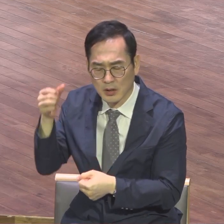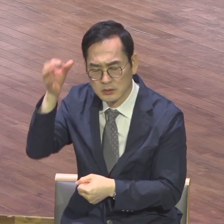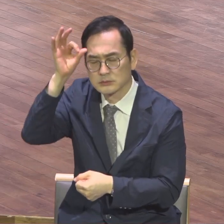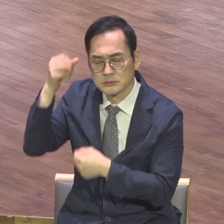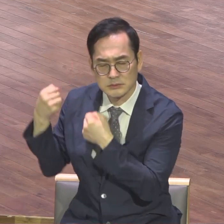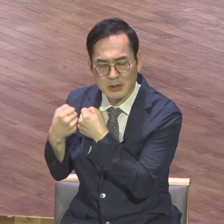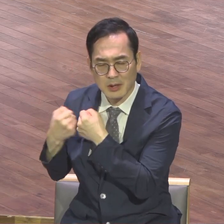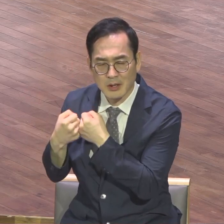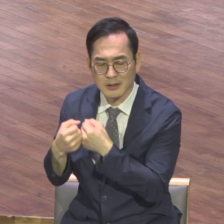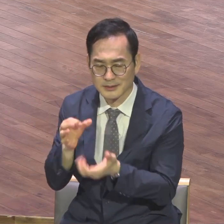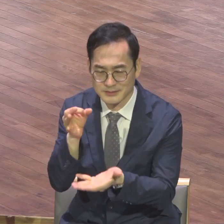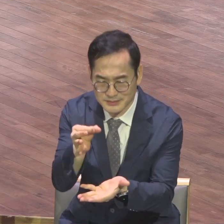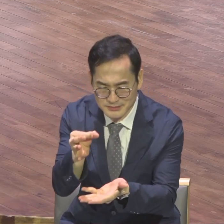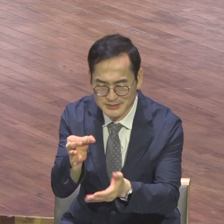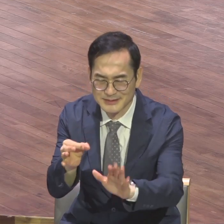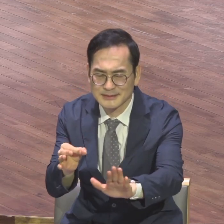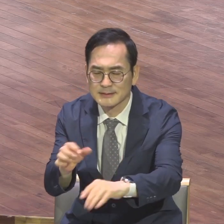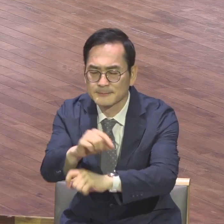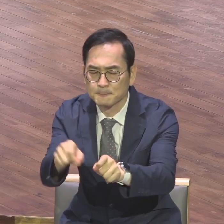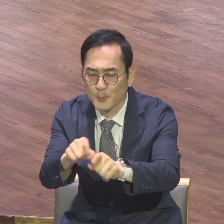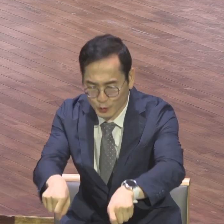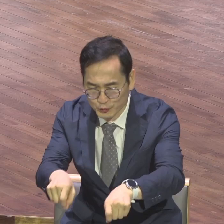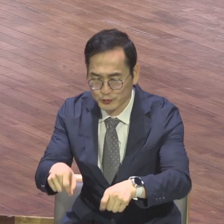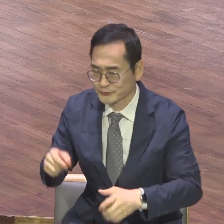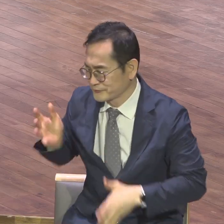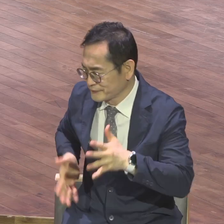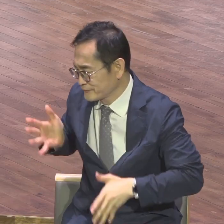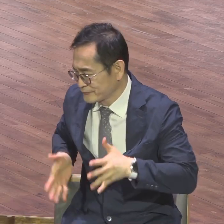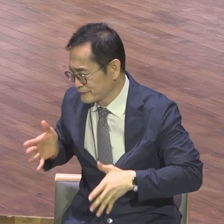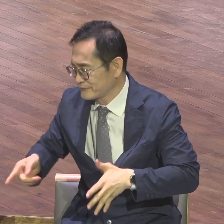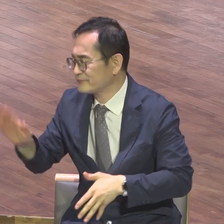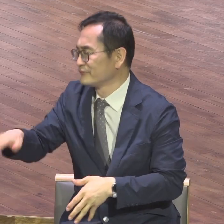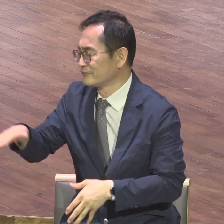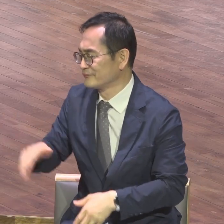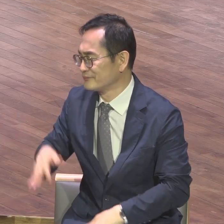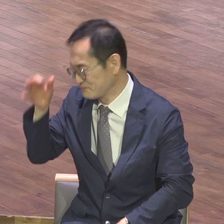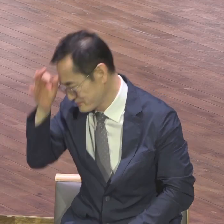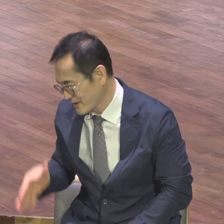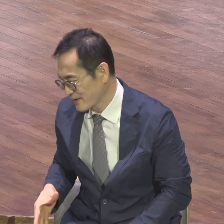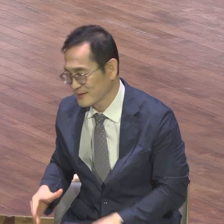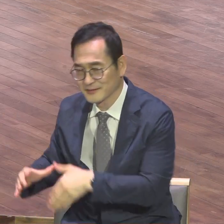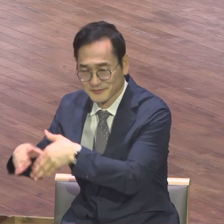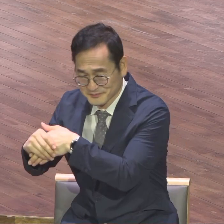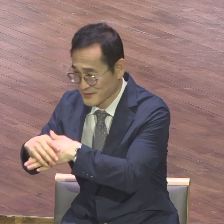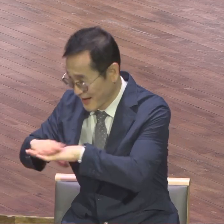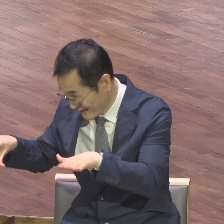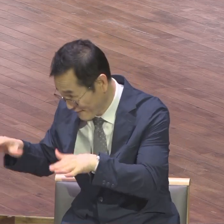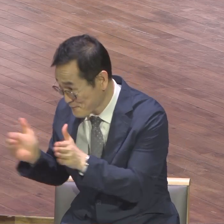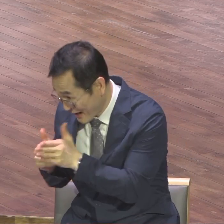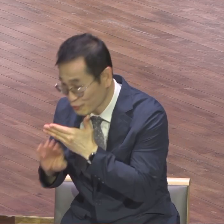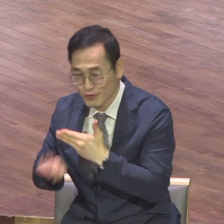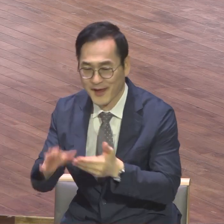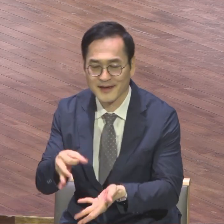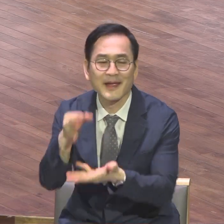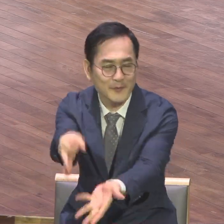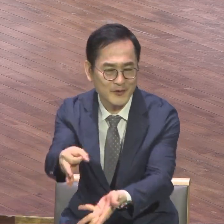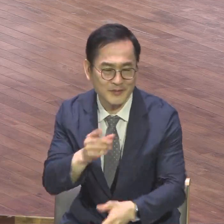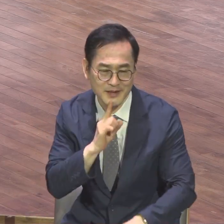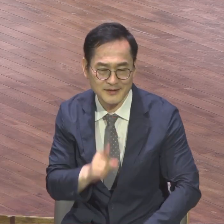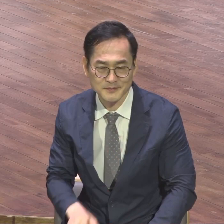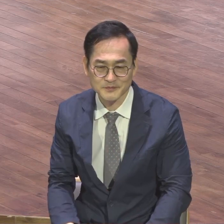생각나거든 예물을 제단 앞에 두고 먼저 가서 형제와 화목하고 그 후에 와서 예물을 드려라.